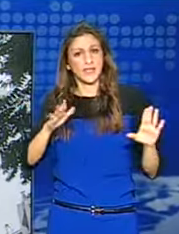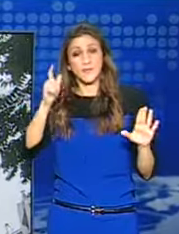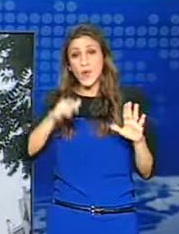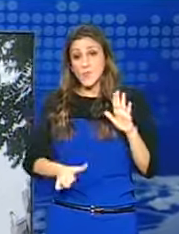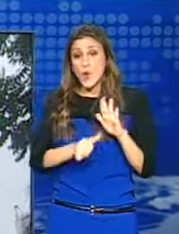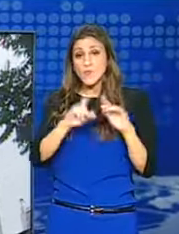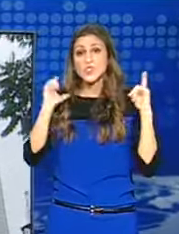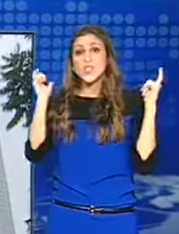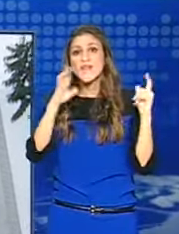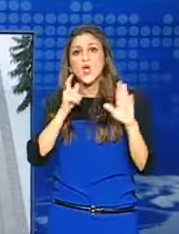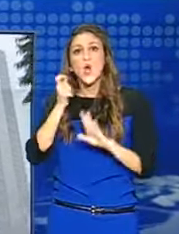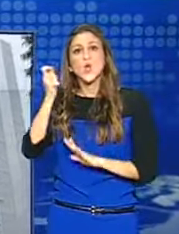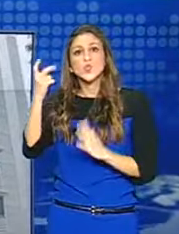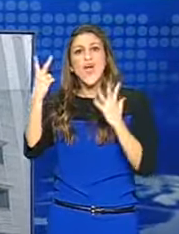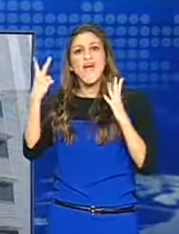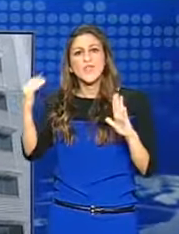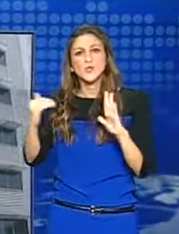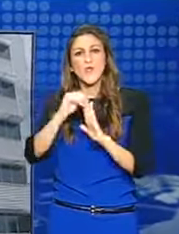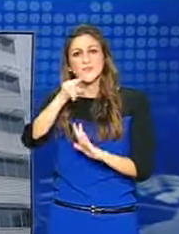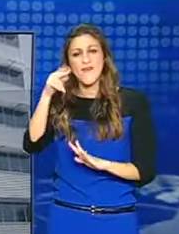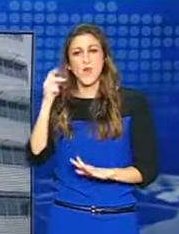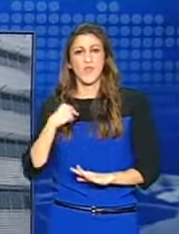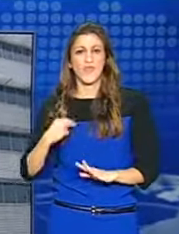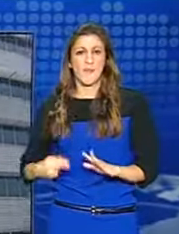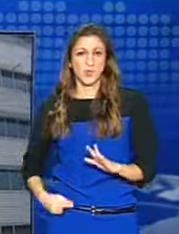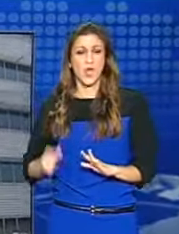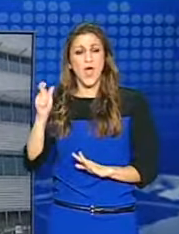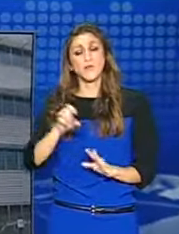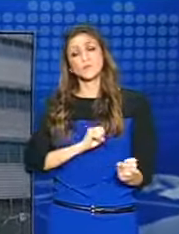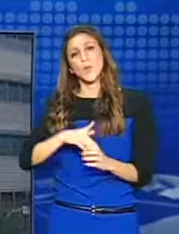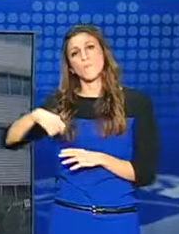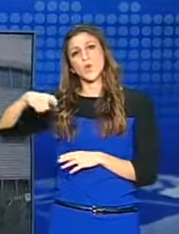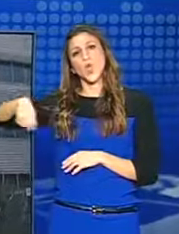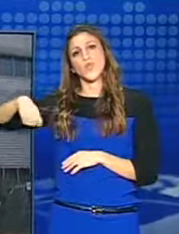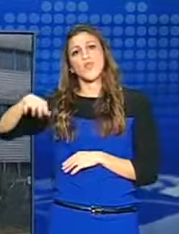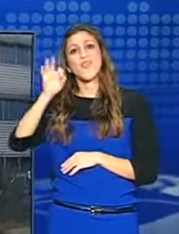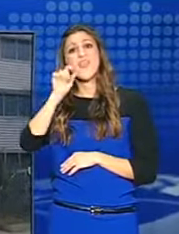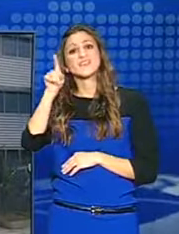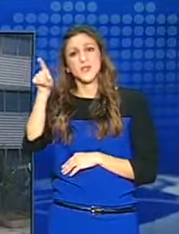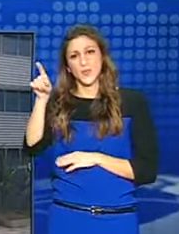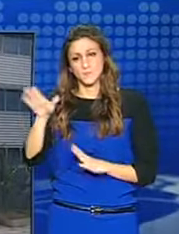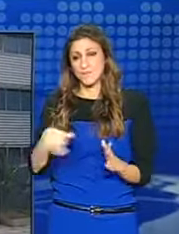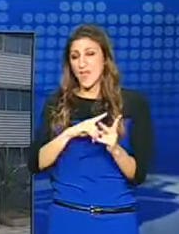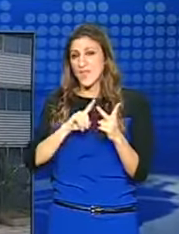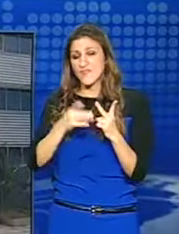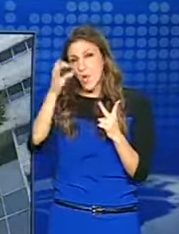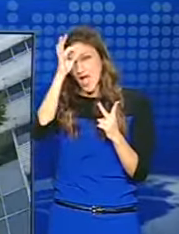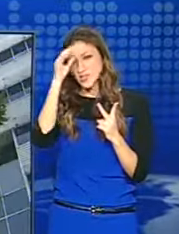δημόσιο ο συλληφθής θα οδηγηθεί στον εισαγγελέα πρωτοδικών θεσσαλονίκης την ίδια ώρα μετά από έρευνες οι αστυνομικοί της ασφάλειας αττικής